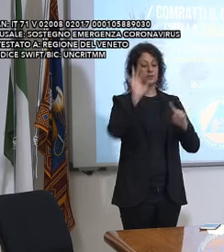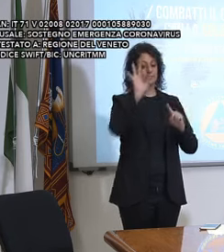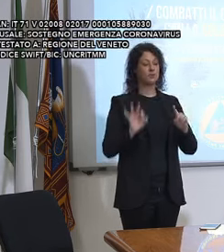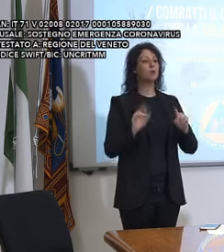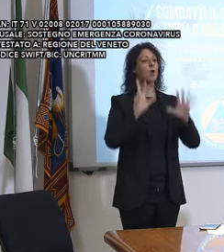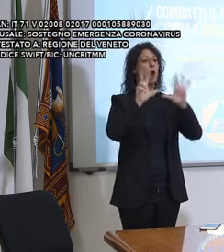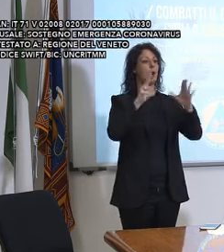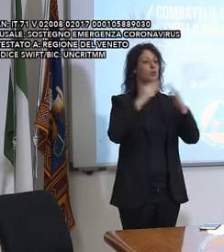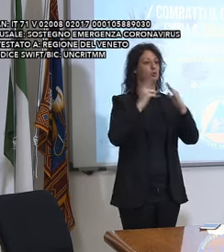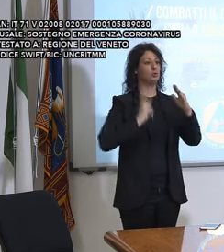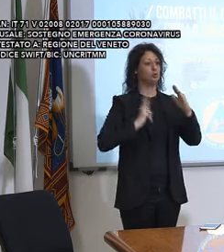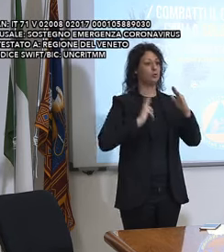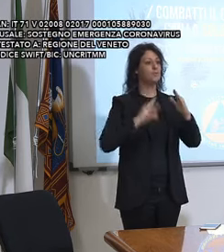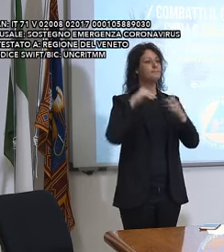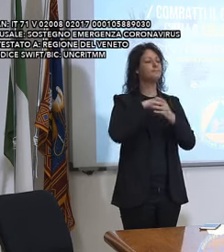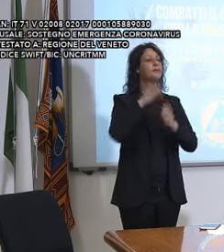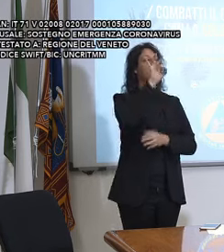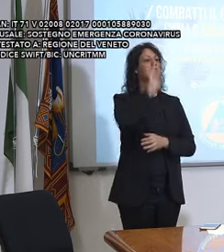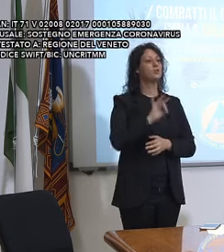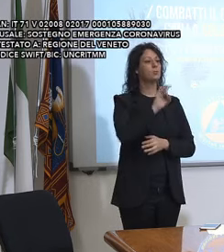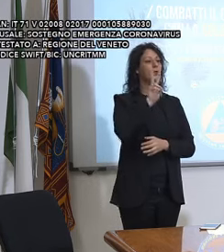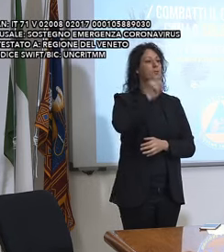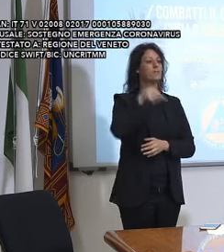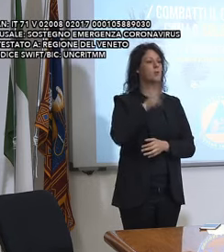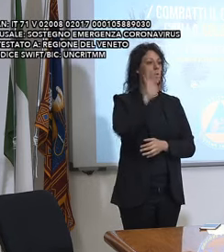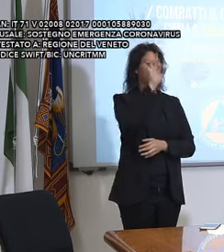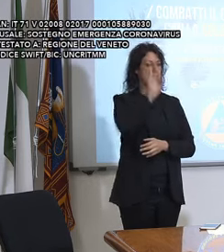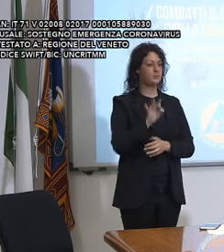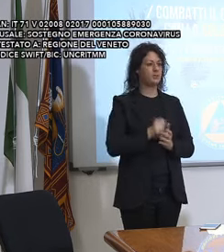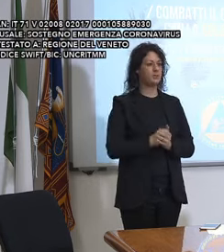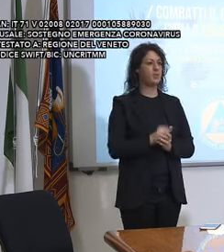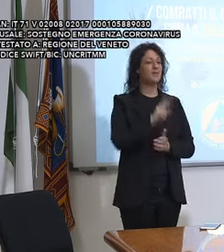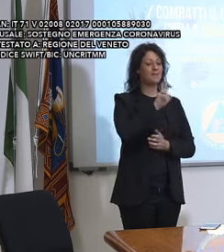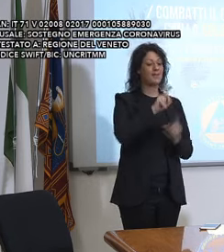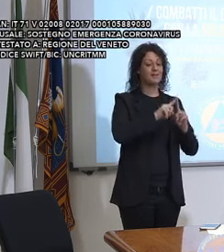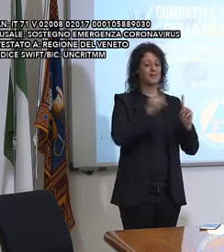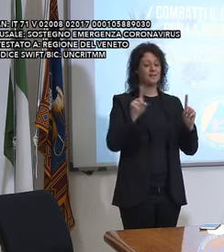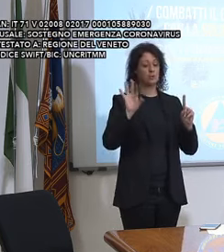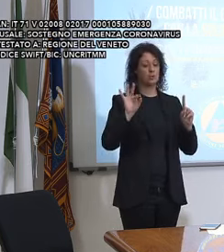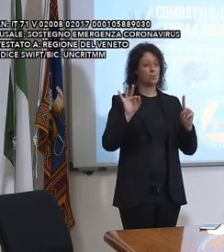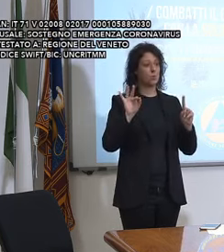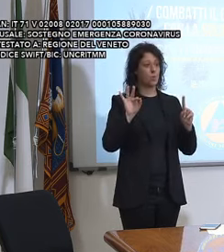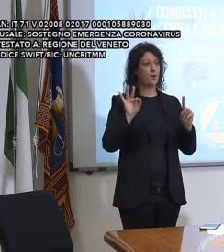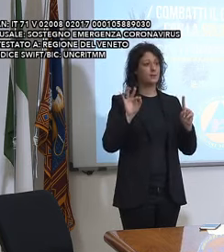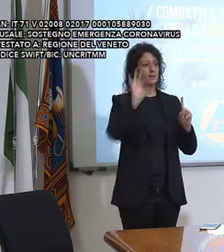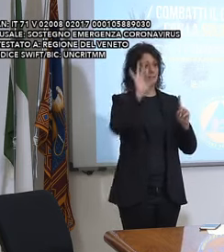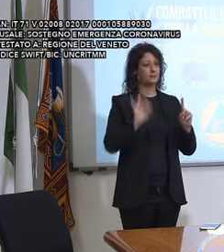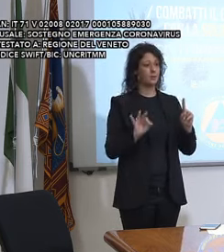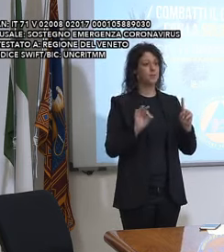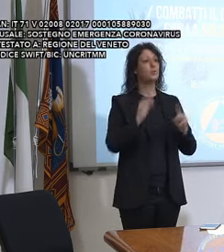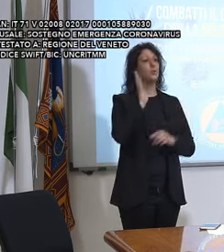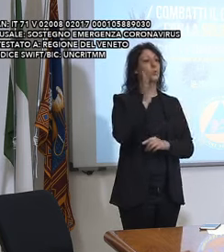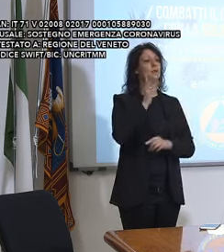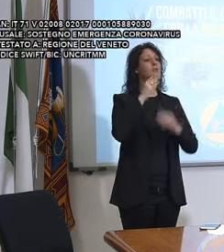una percentuale del 2,4%, dal 20 al 50 15 strutture con una percentuale